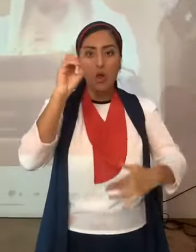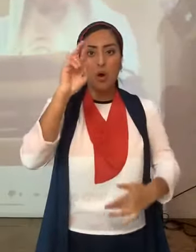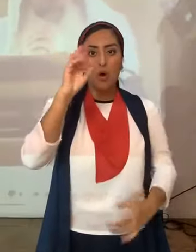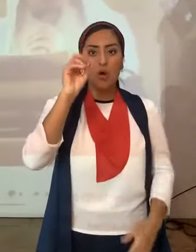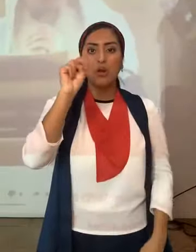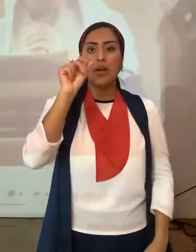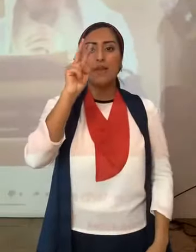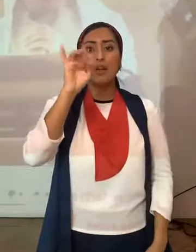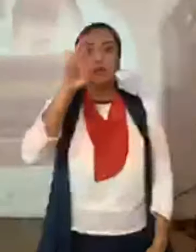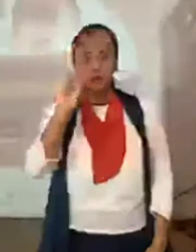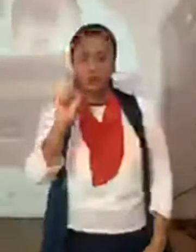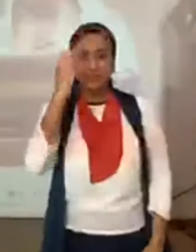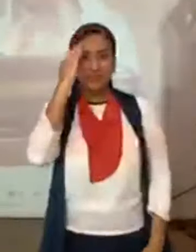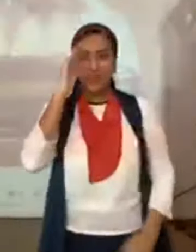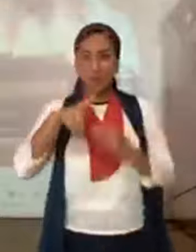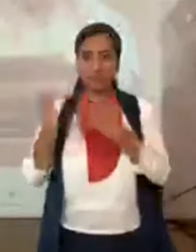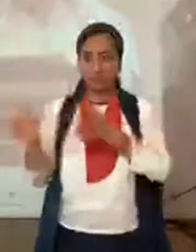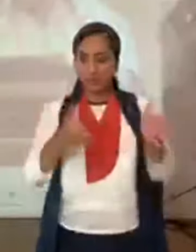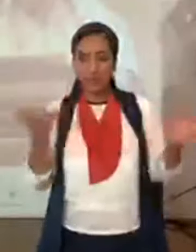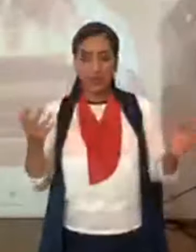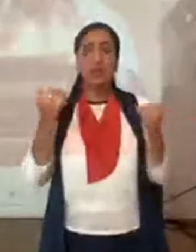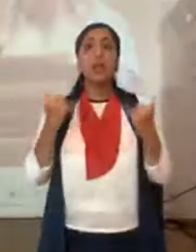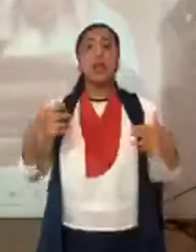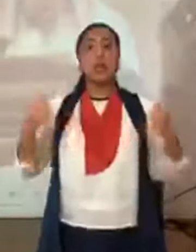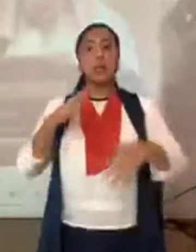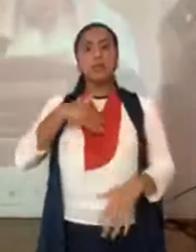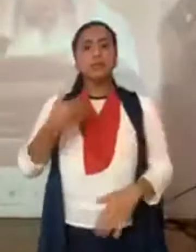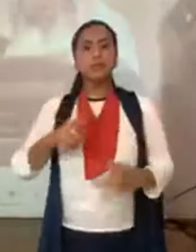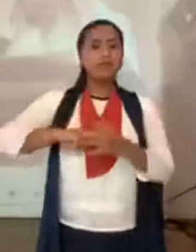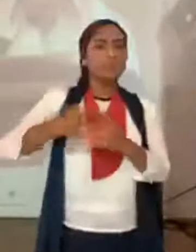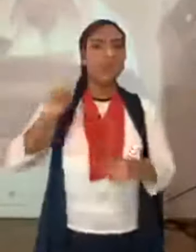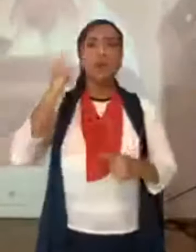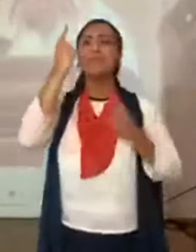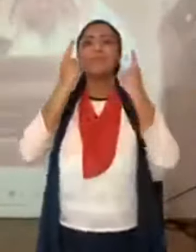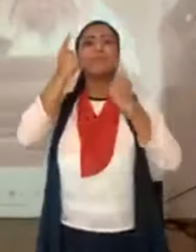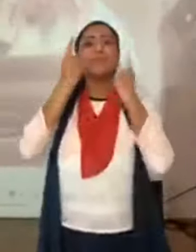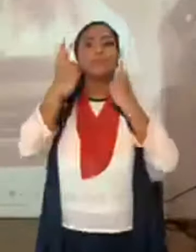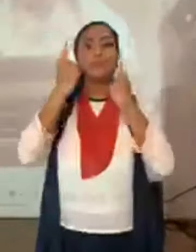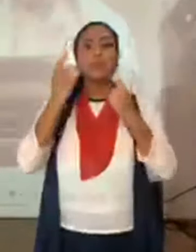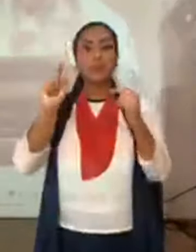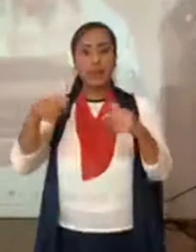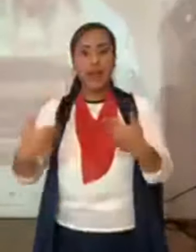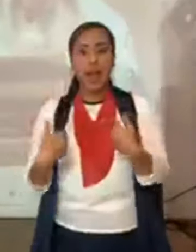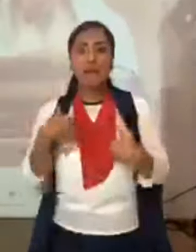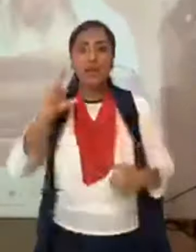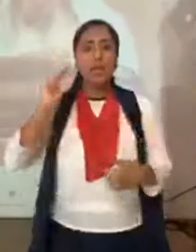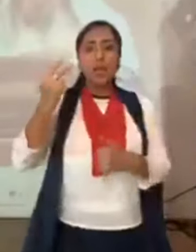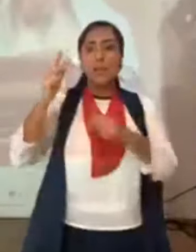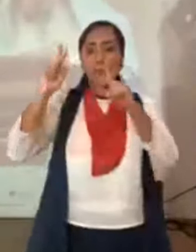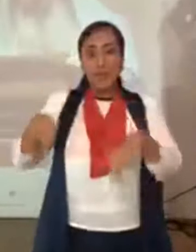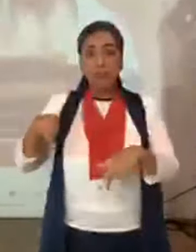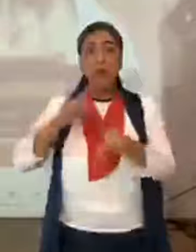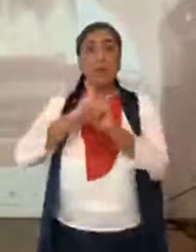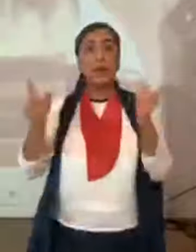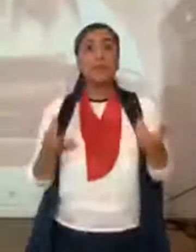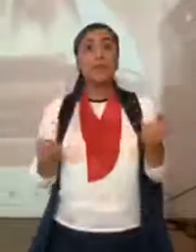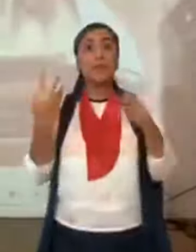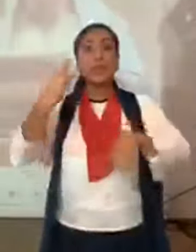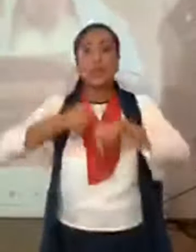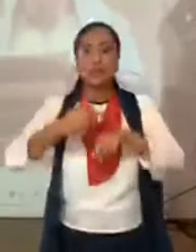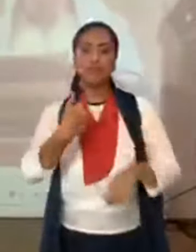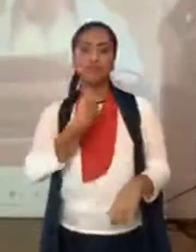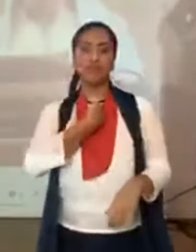el coronavirus. Entonces el miedo y la angustia se generan en el pensamiento. Tienen que ver terceras personas, pero muchas veces es